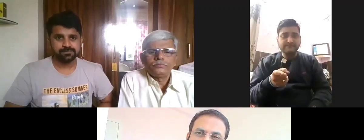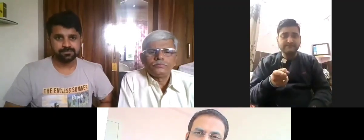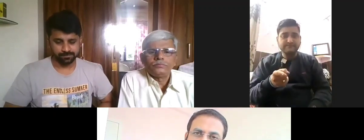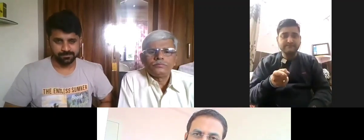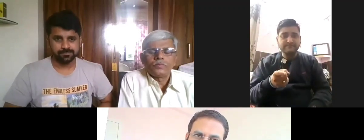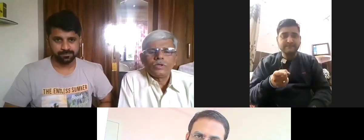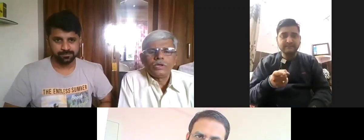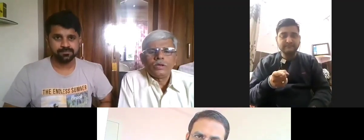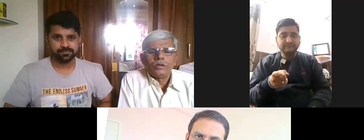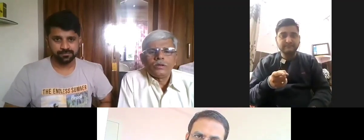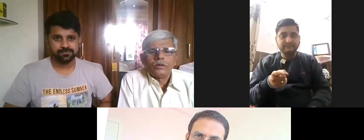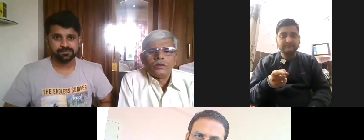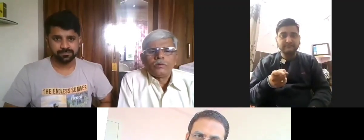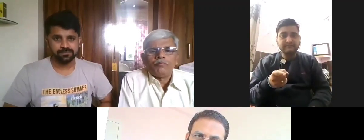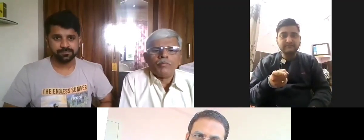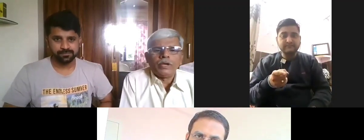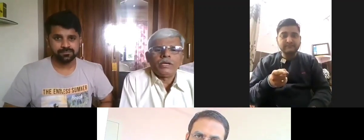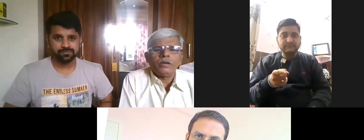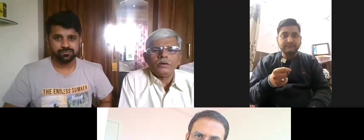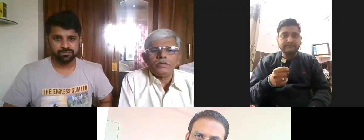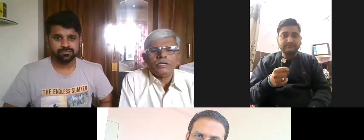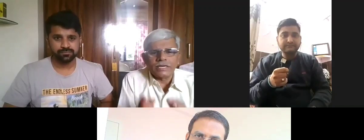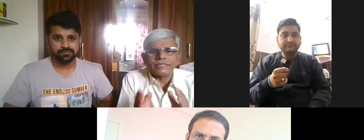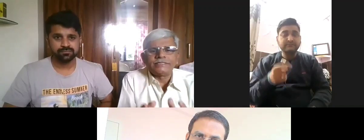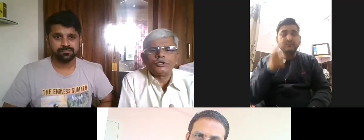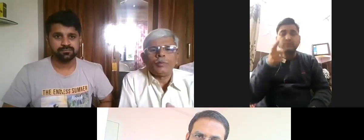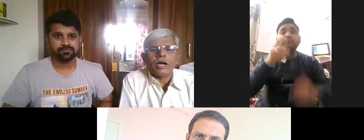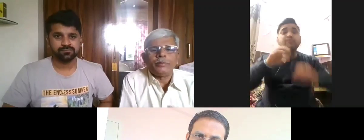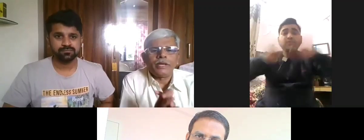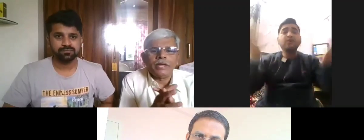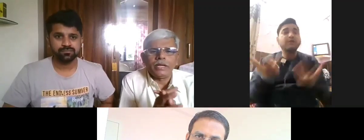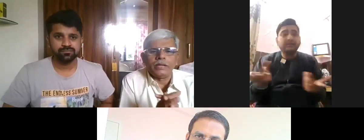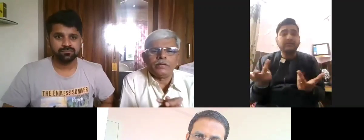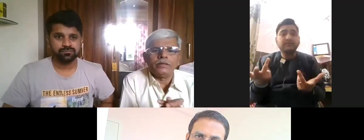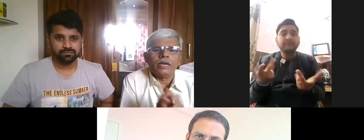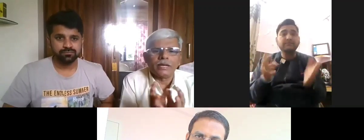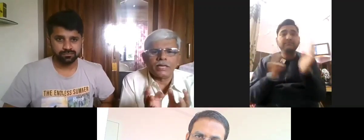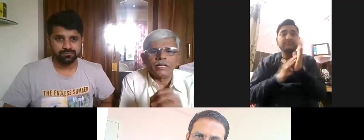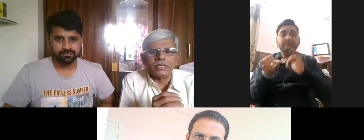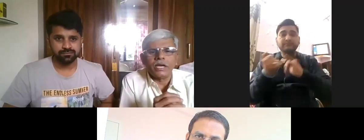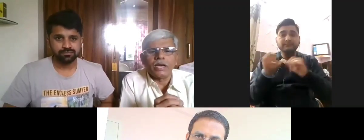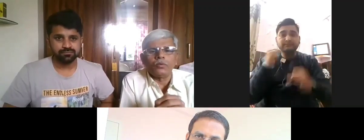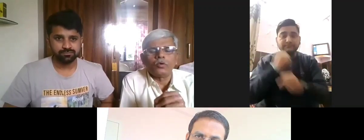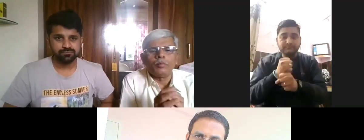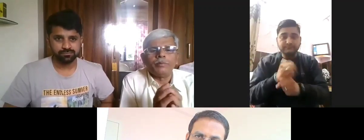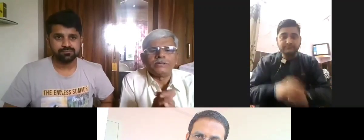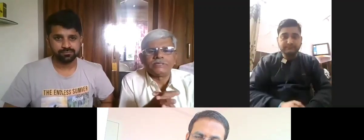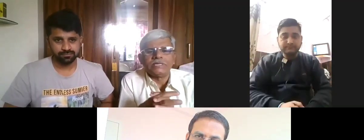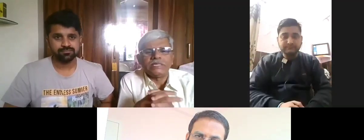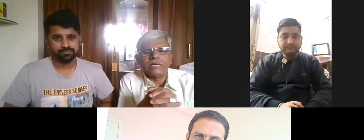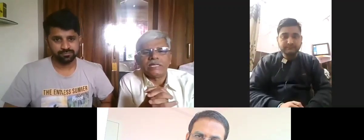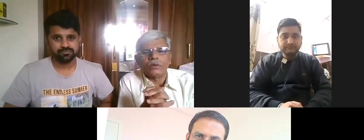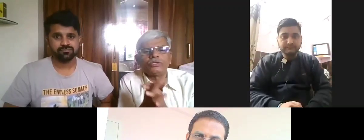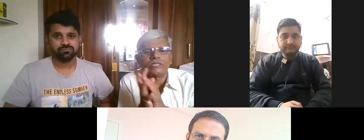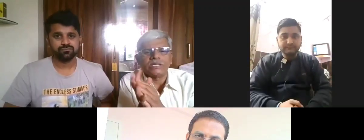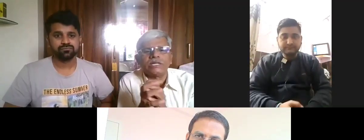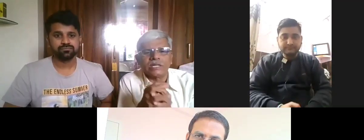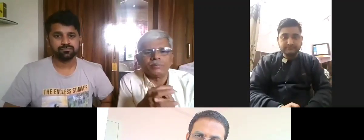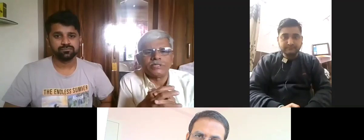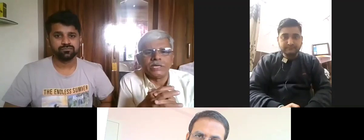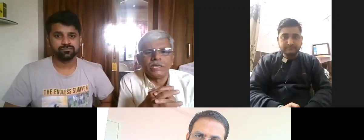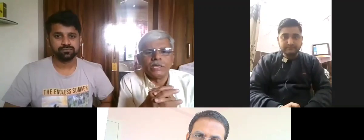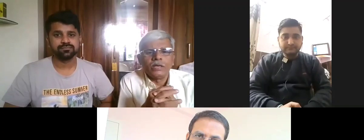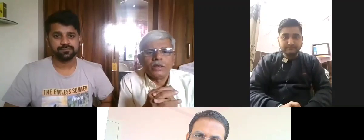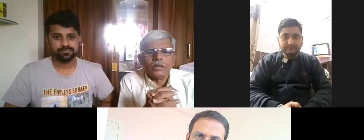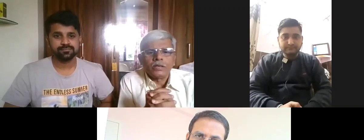लिए क्या मैसेज है? मैं इनके जैसे जो भाई बहन हैं या लड़के लड़कियां हैं, उनको मैं मैसेज देना चाहता हूँ चेतन की